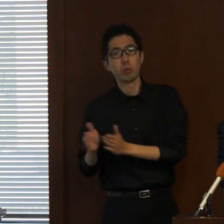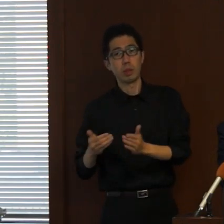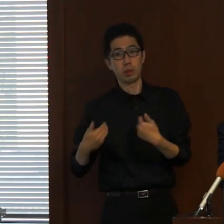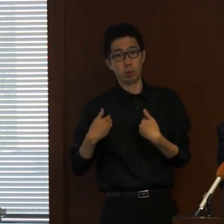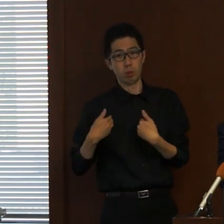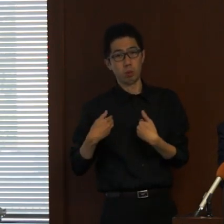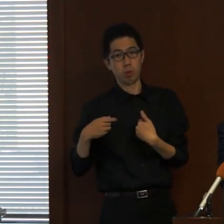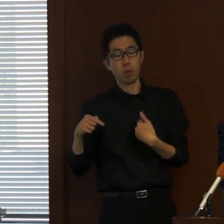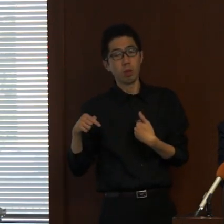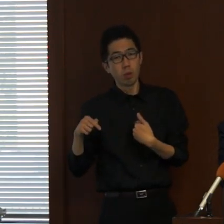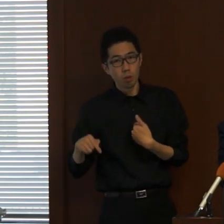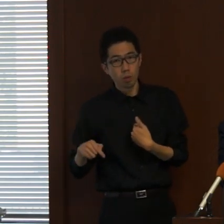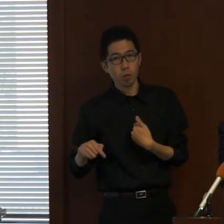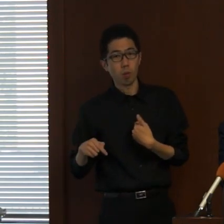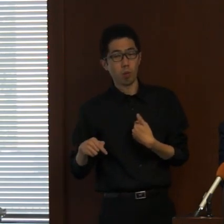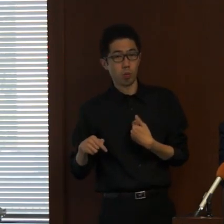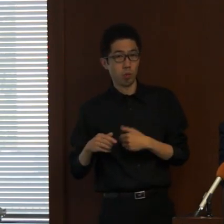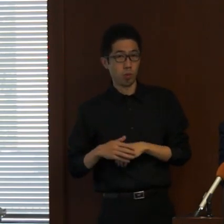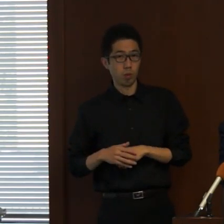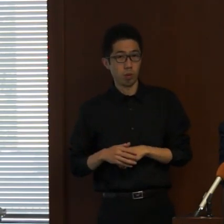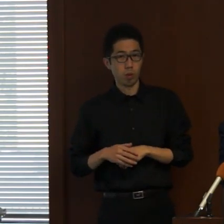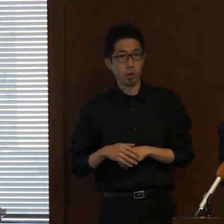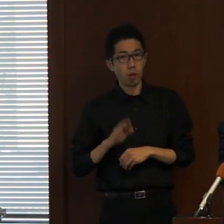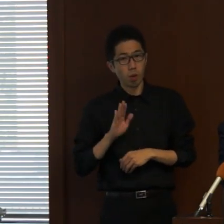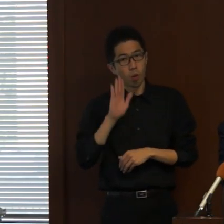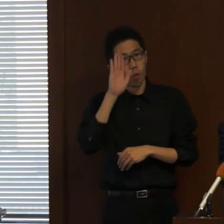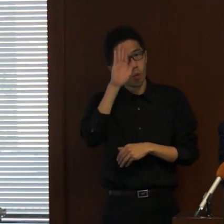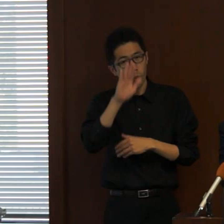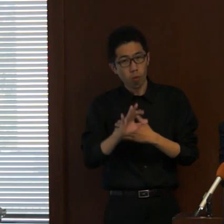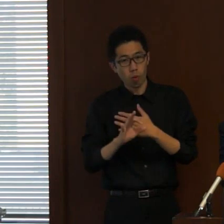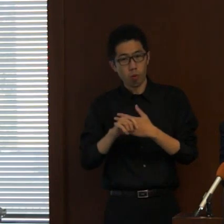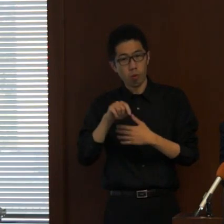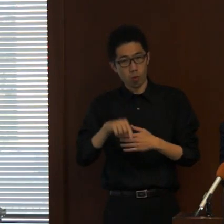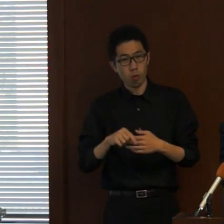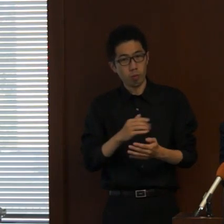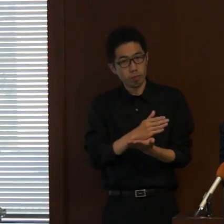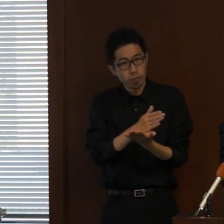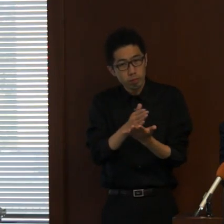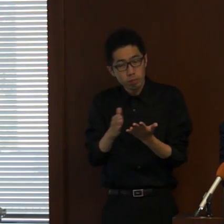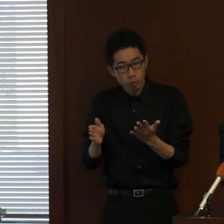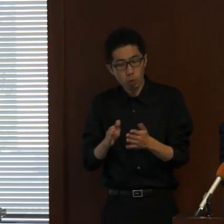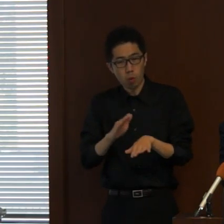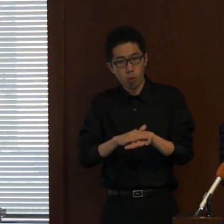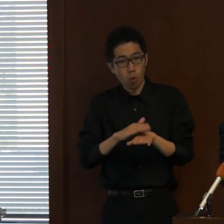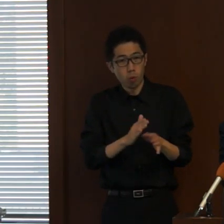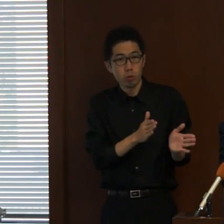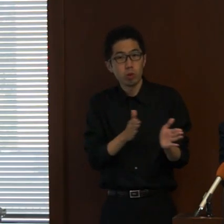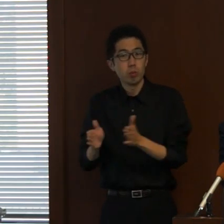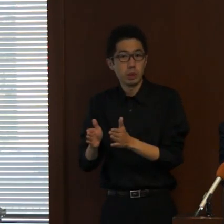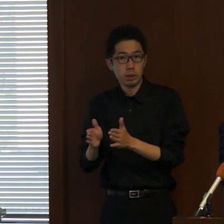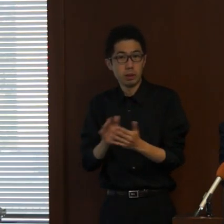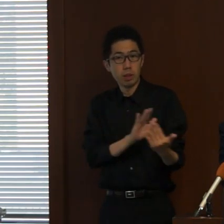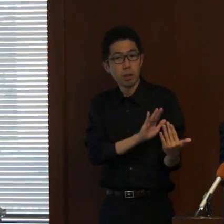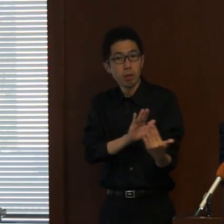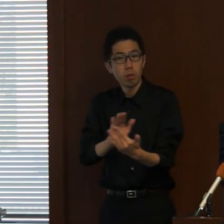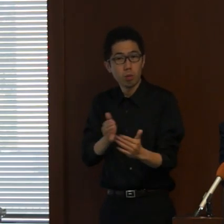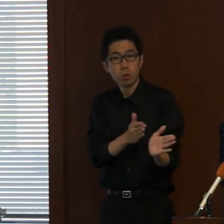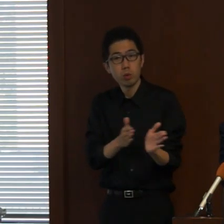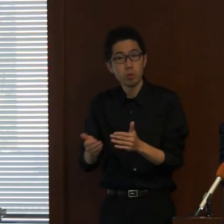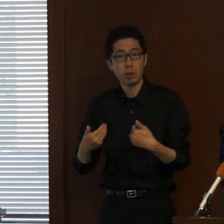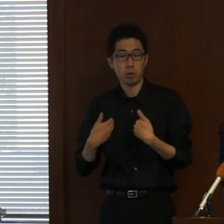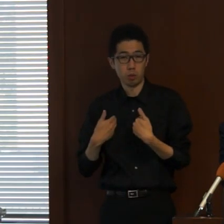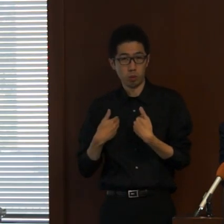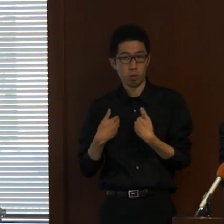まずいんじゃないかなと。さまざまなバリエーションが出てくると思うので、そういったことを考えたのと、そうい